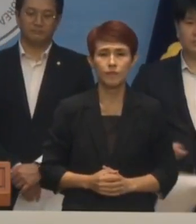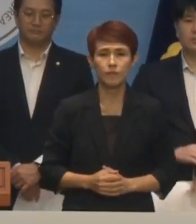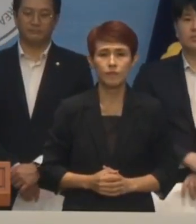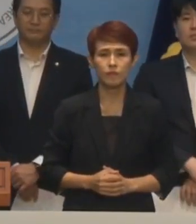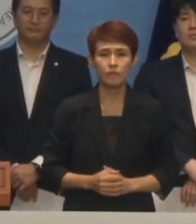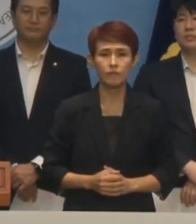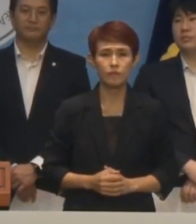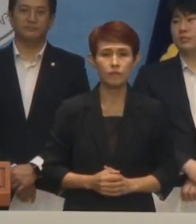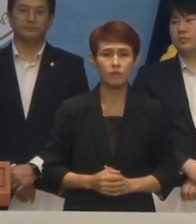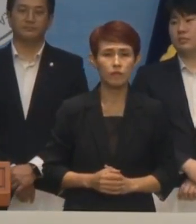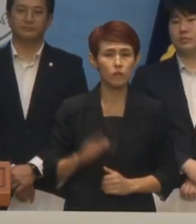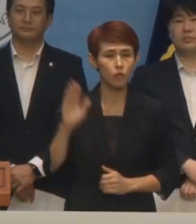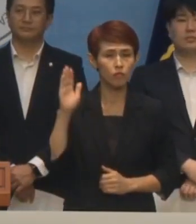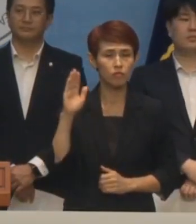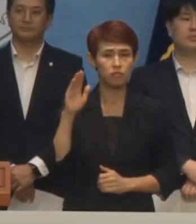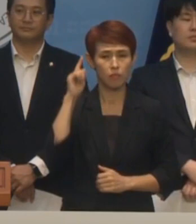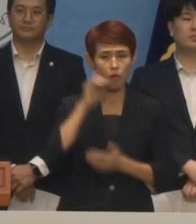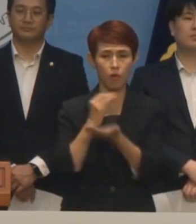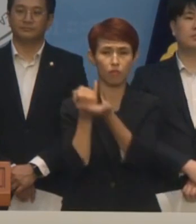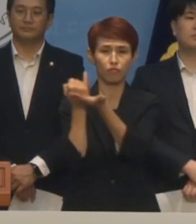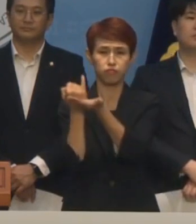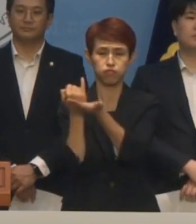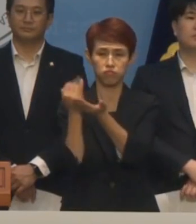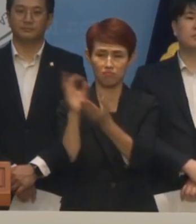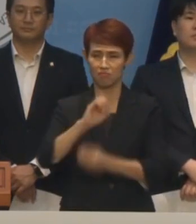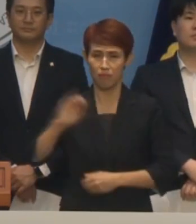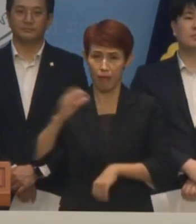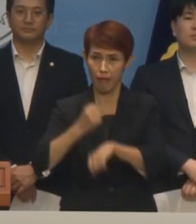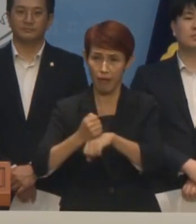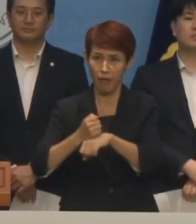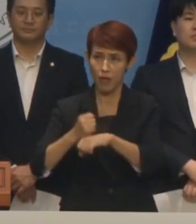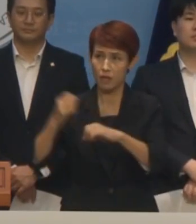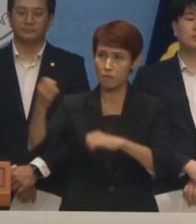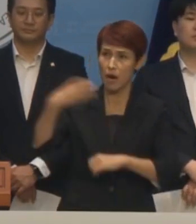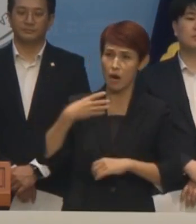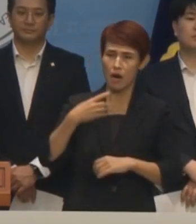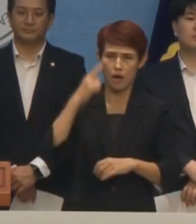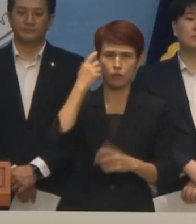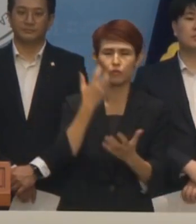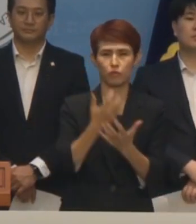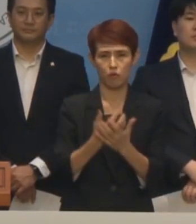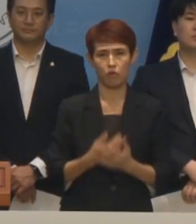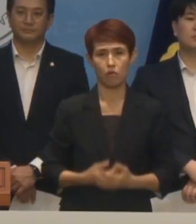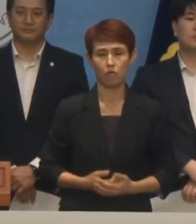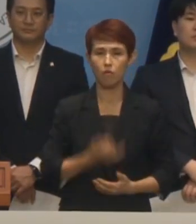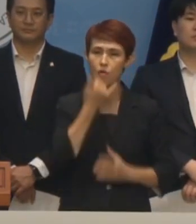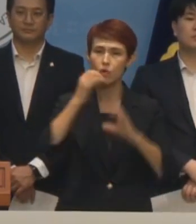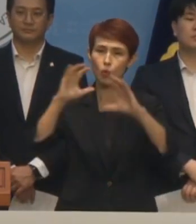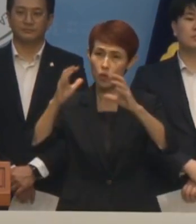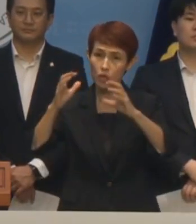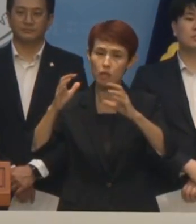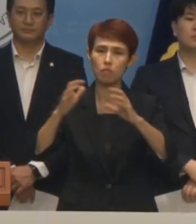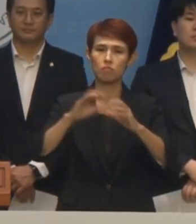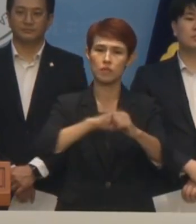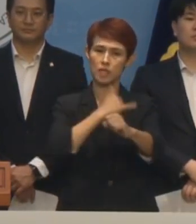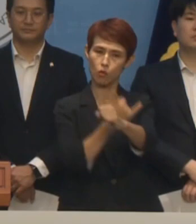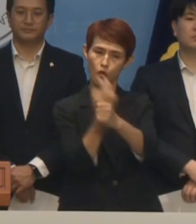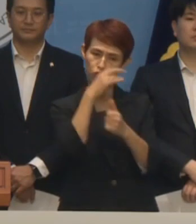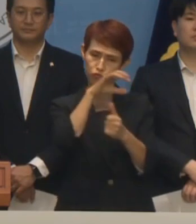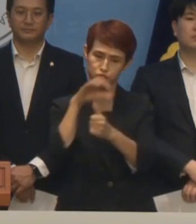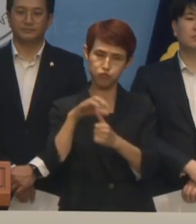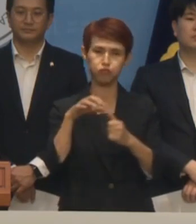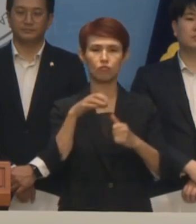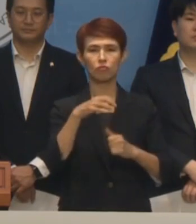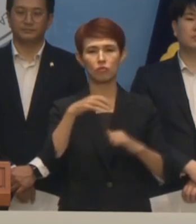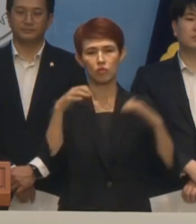그러나 최근 소녀상 철거에 대한 소식은 충격으로 다가왔습니다. 그동안 독일이 보여준 인권 수호와 전쟁 범죄에